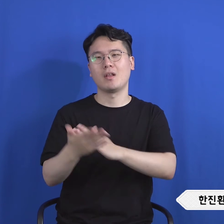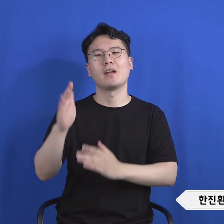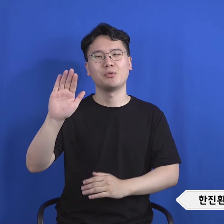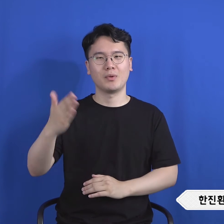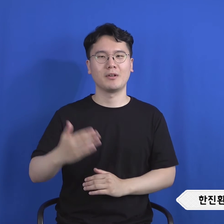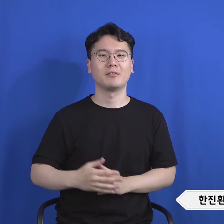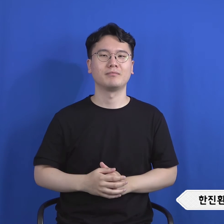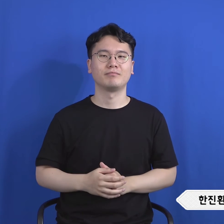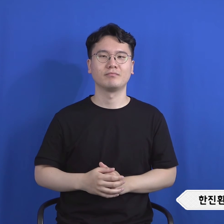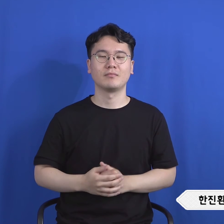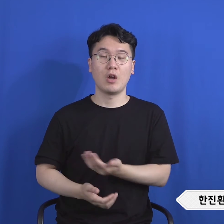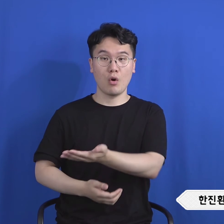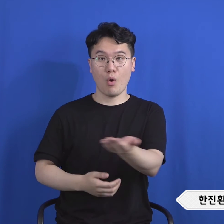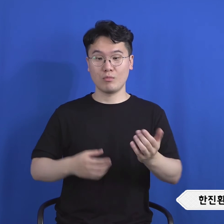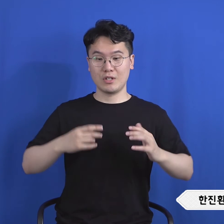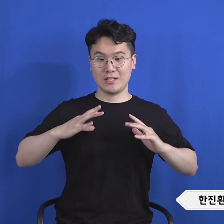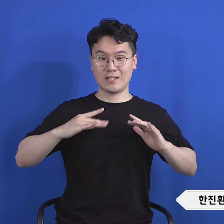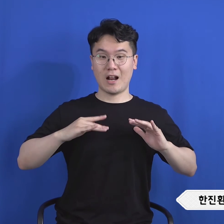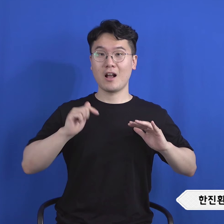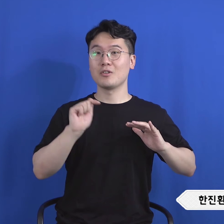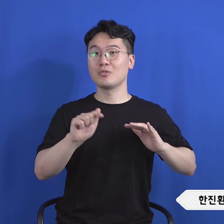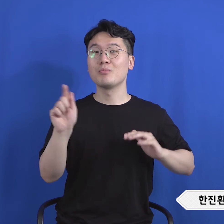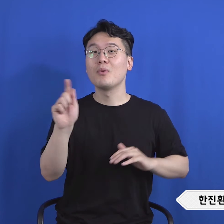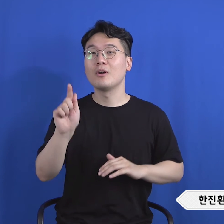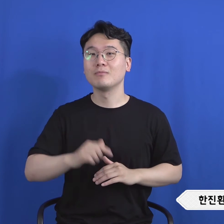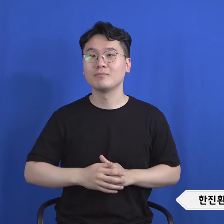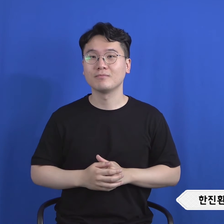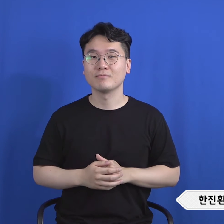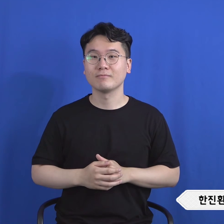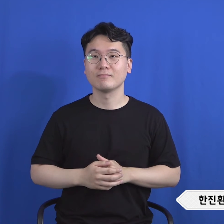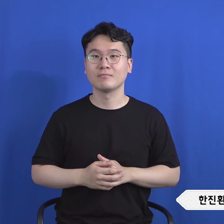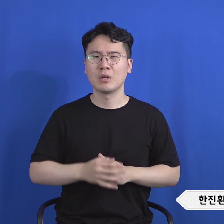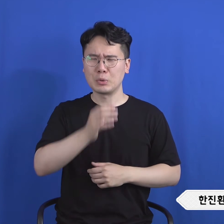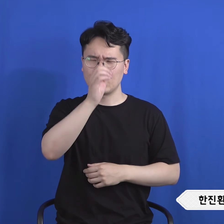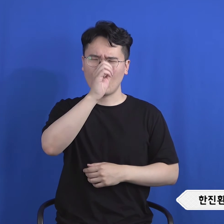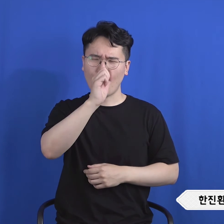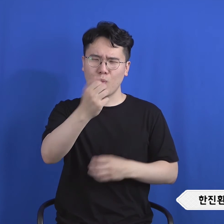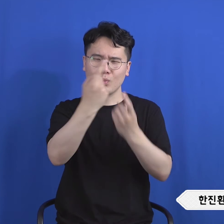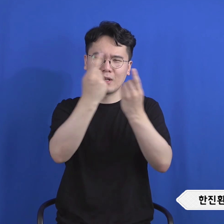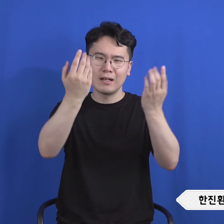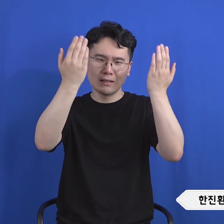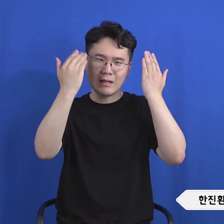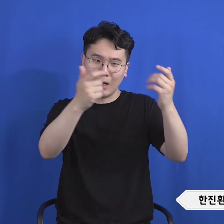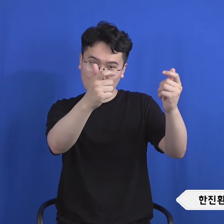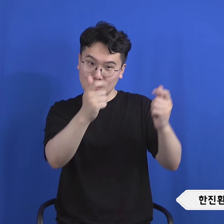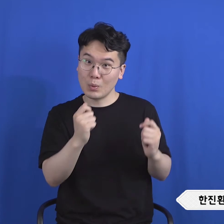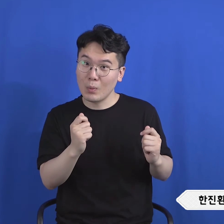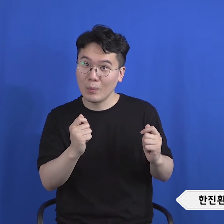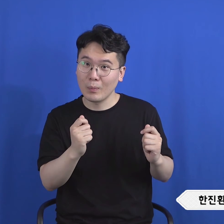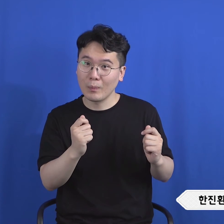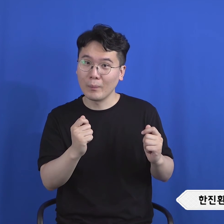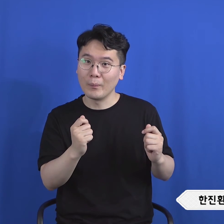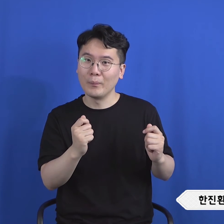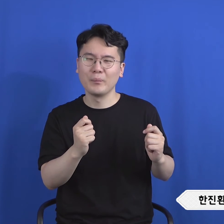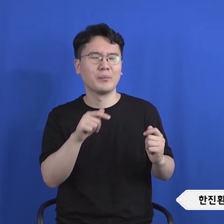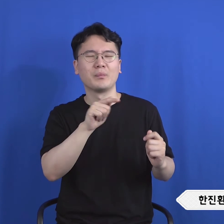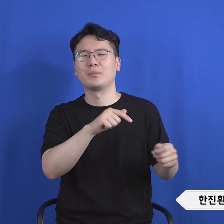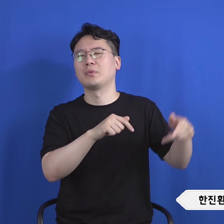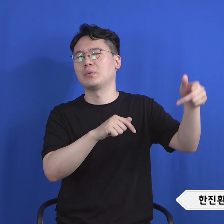여러분의 자랑거리는 무엇입니까? 스카이 출신이라는 것입니까? 똥일